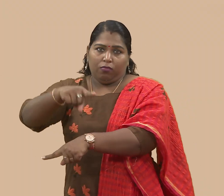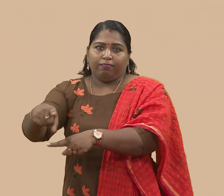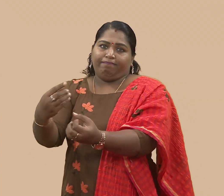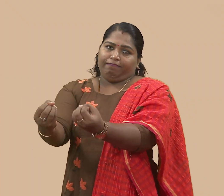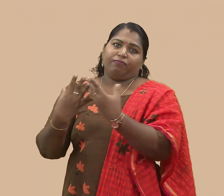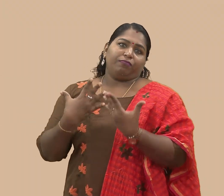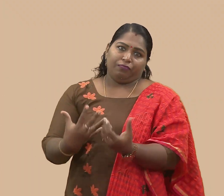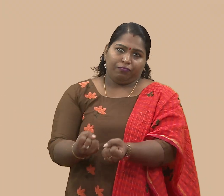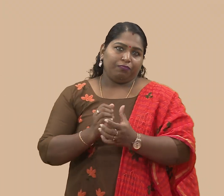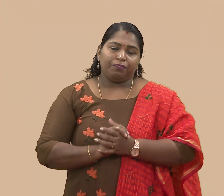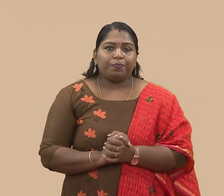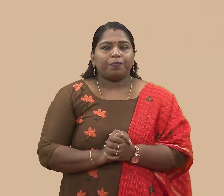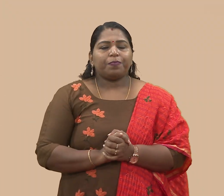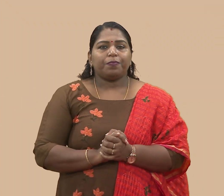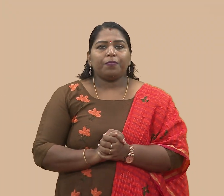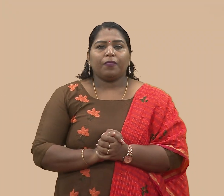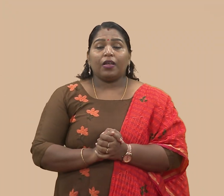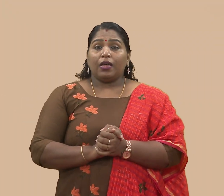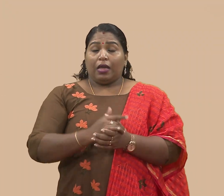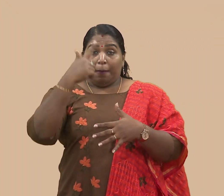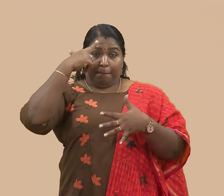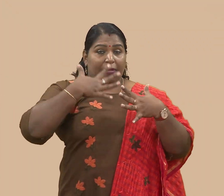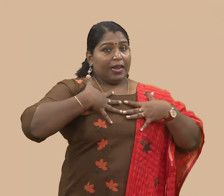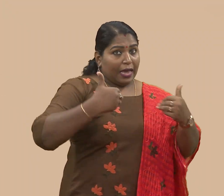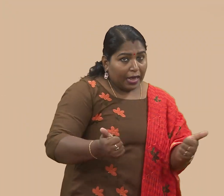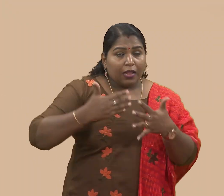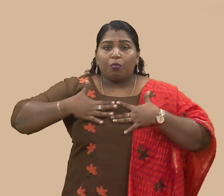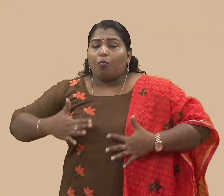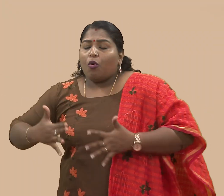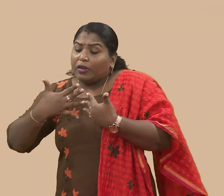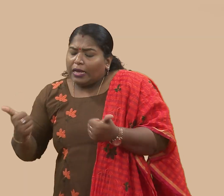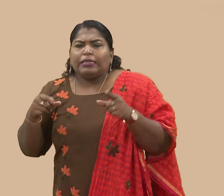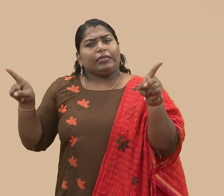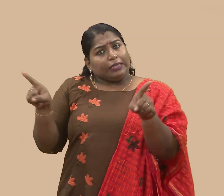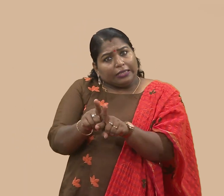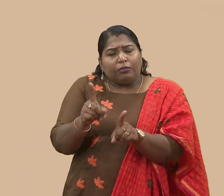എന്ന് സ്ഥിരീകരിക്കേണ്ടത് അതാത് മേഖലകളിലെ വിദഗ്ധരാണ്.